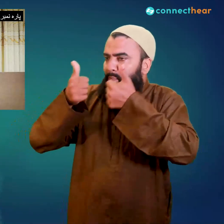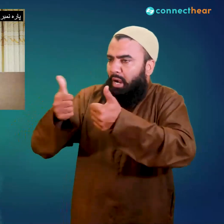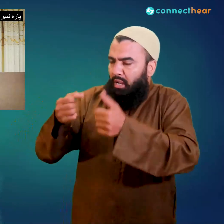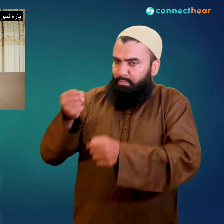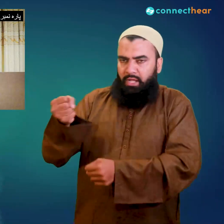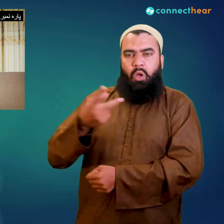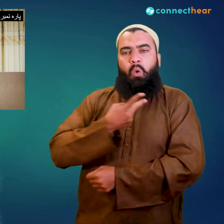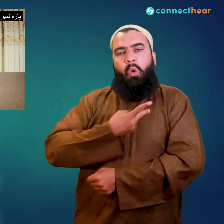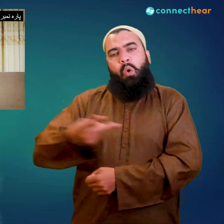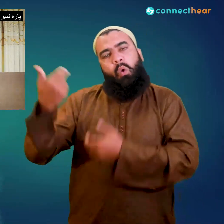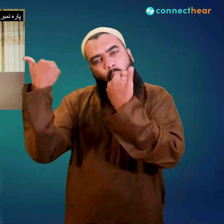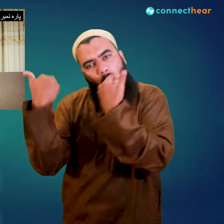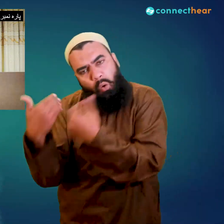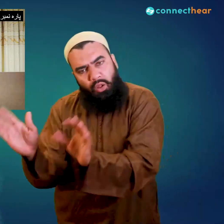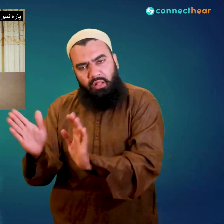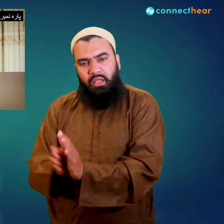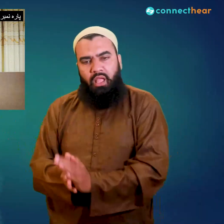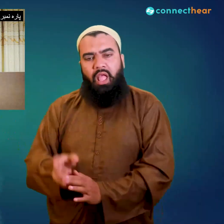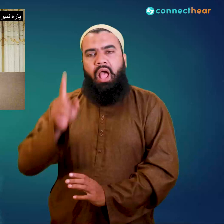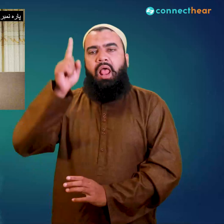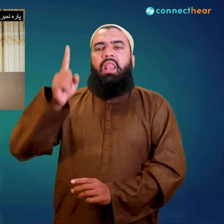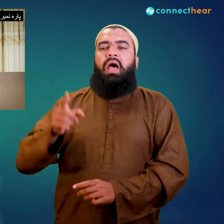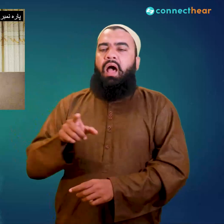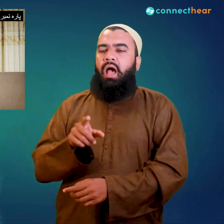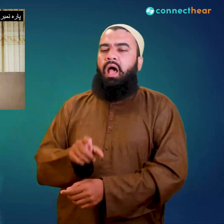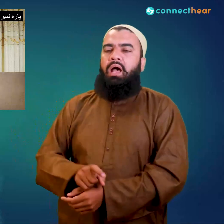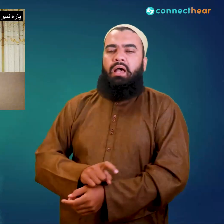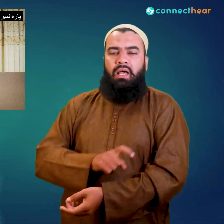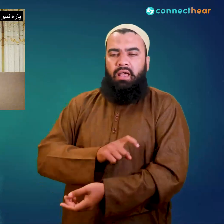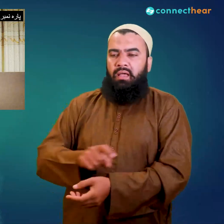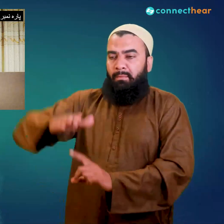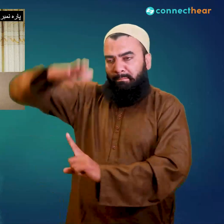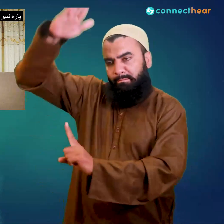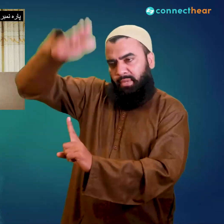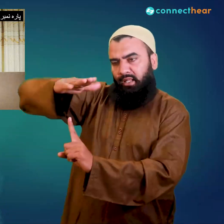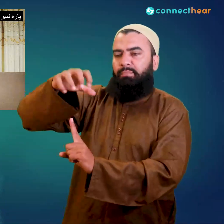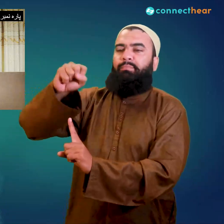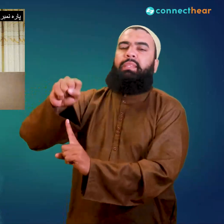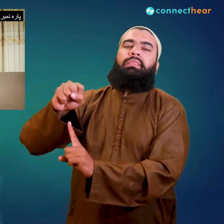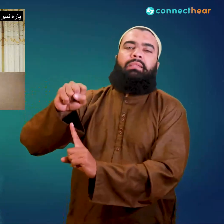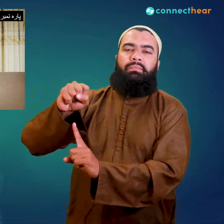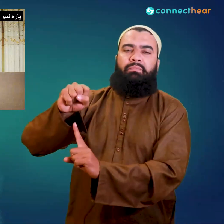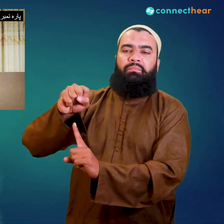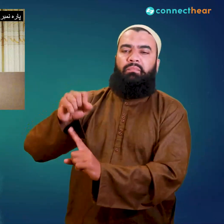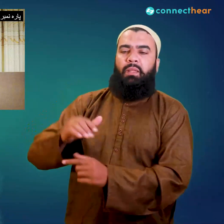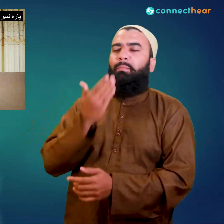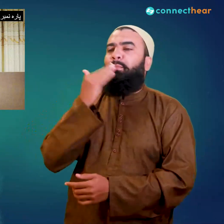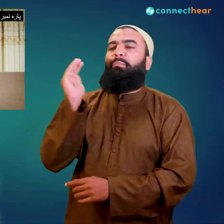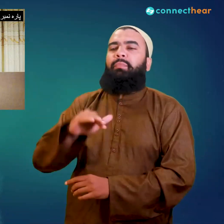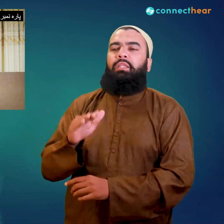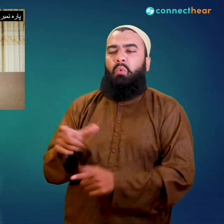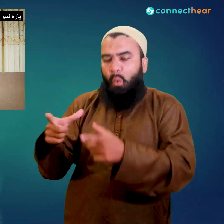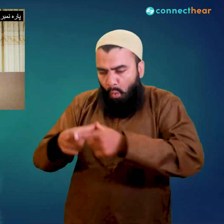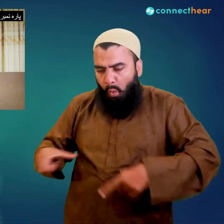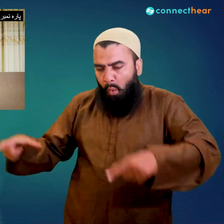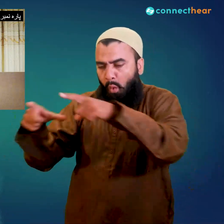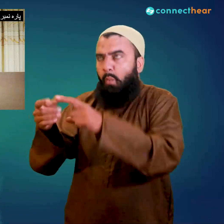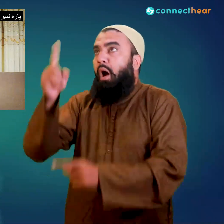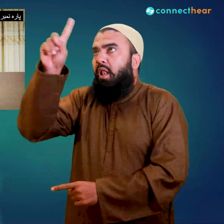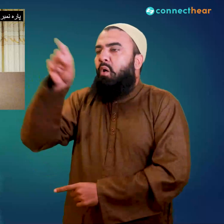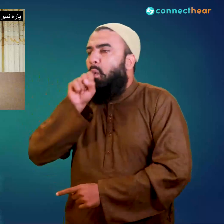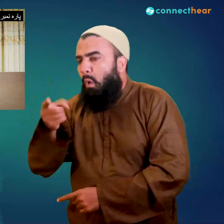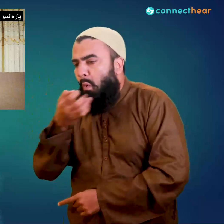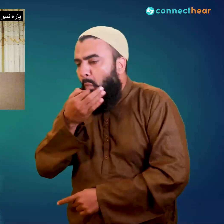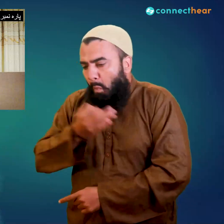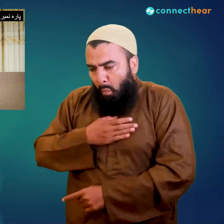ہے، تو اللہ تعالیٰ بھی اس قوم کے لیے اپنا طرز رحمت کو بدل دیتے ہیں۔ یعنی جب انہوں نے اپنے آپ